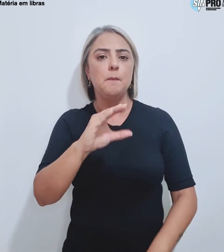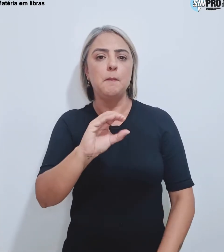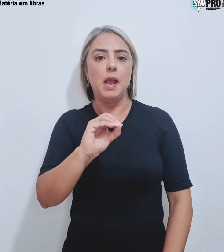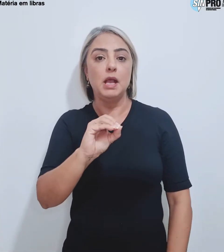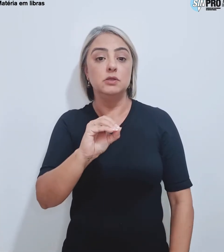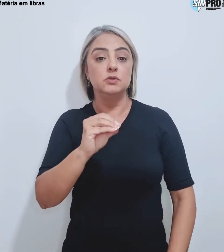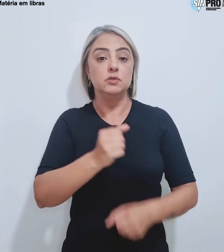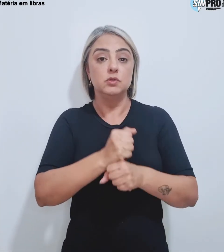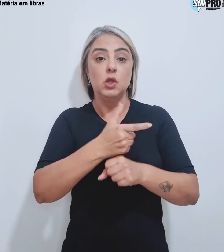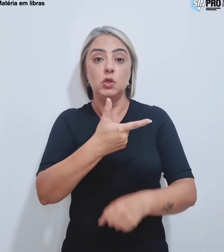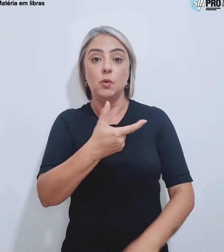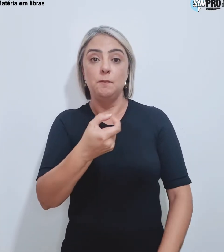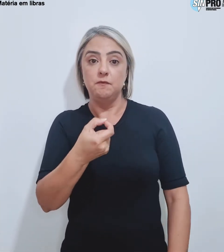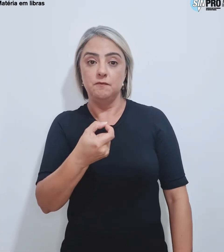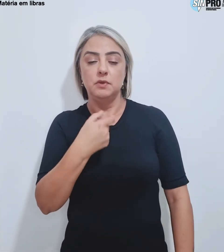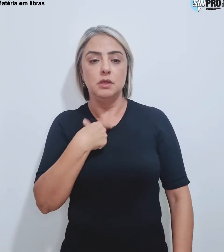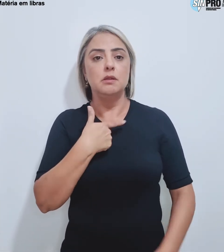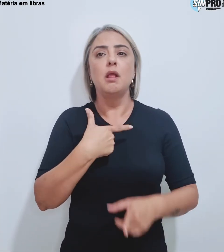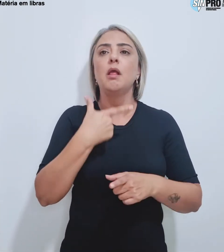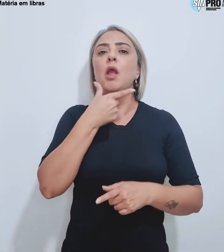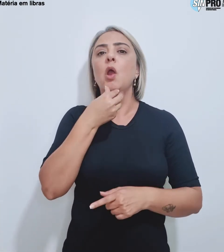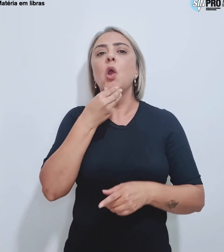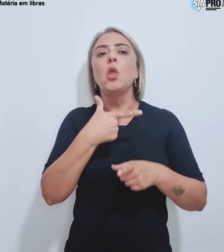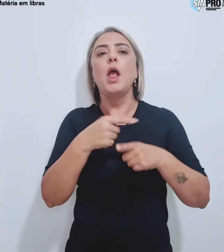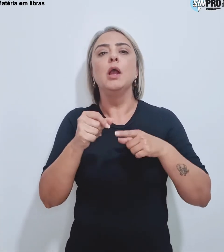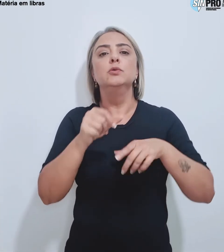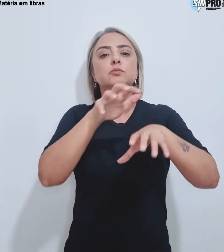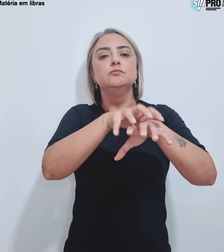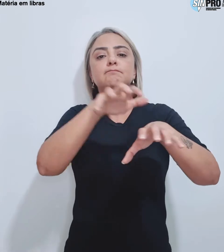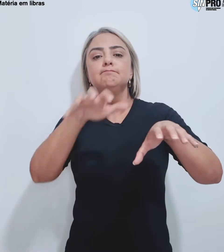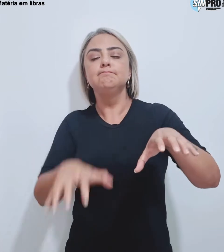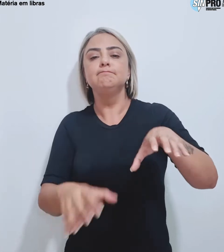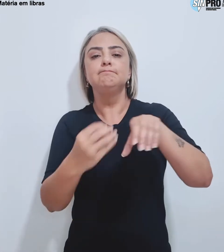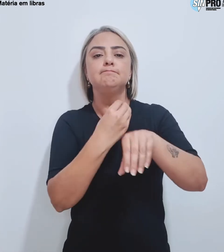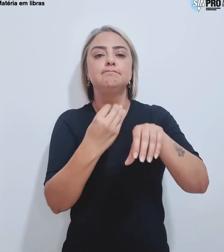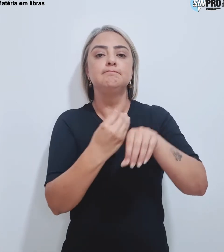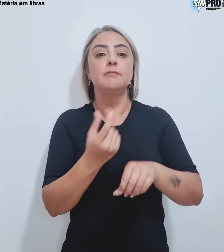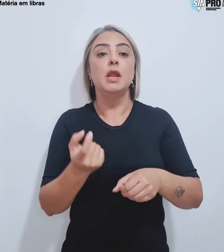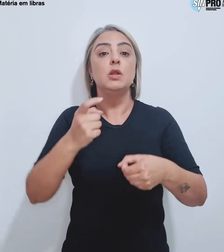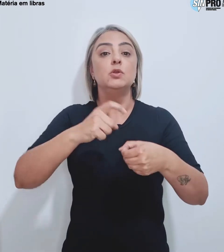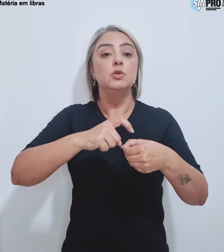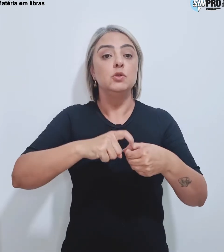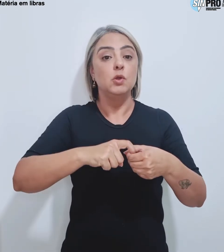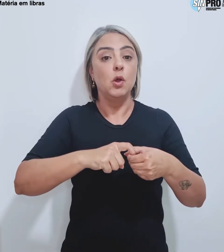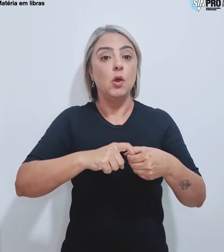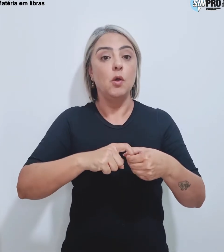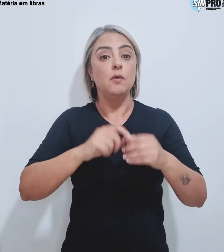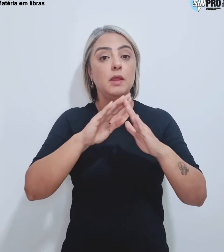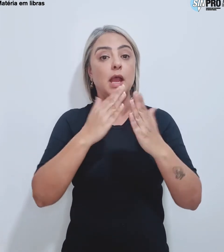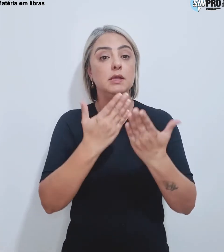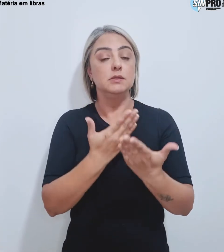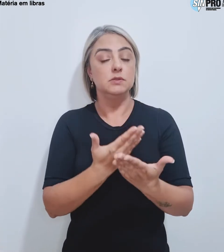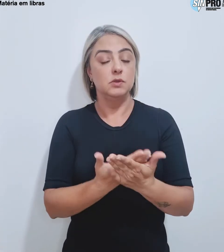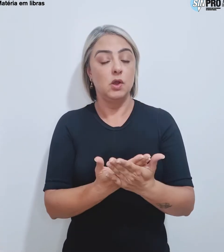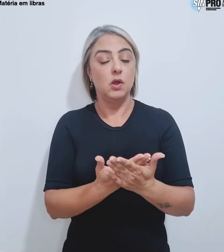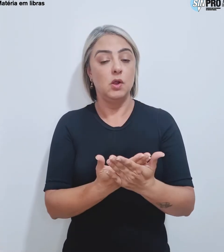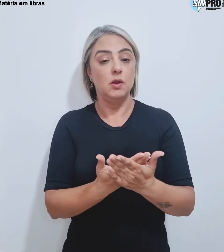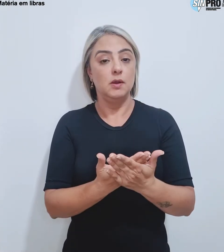de 2020 que ele saiu do trabalho remoto e entrou novamente no SED São